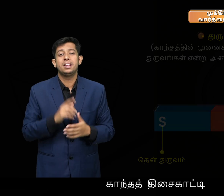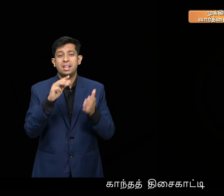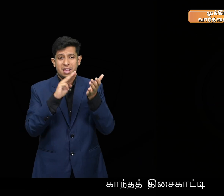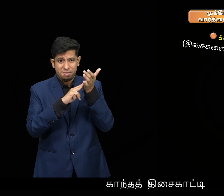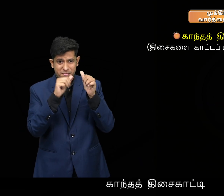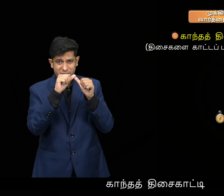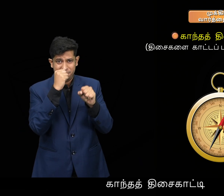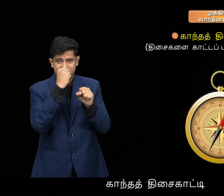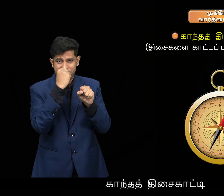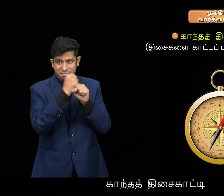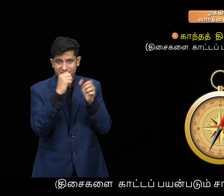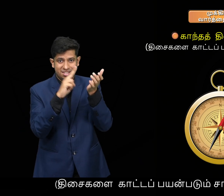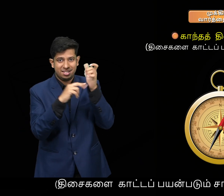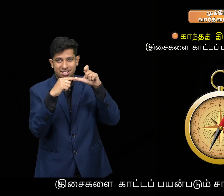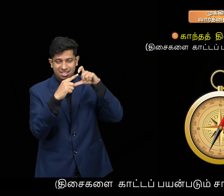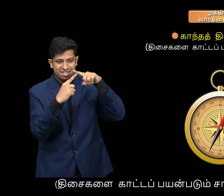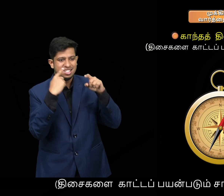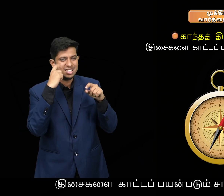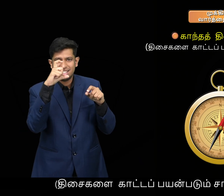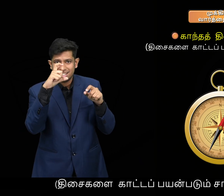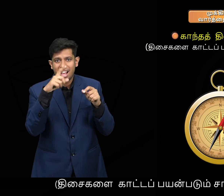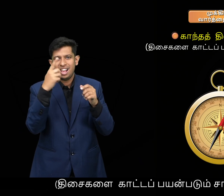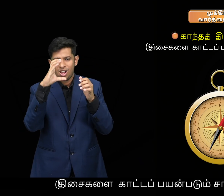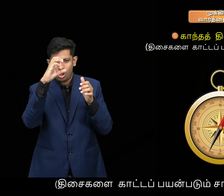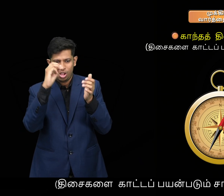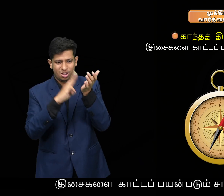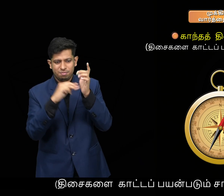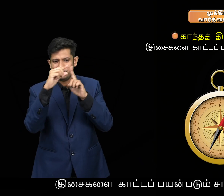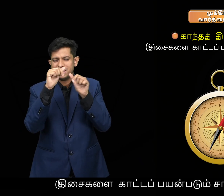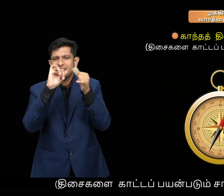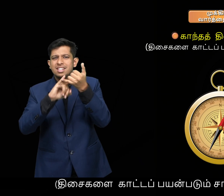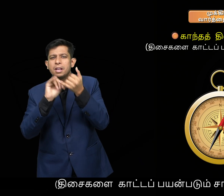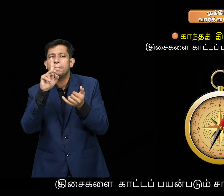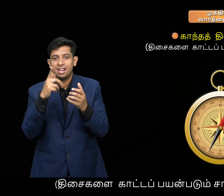காந்த திசைகாட்டி, அதாவது திசைகளை காட்ட பயன்படும் சாதனம்.